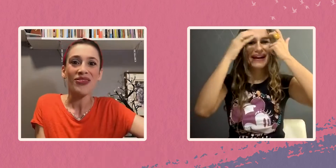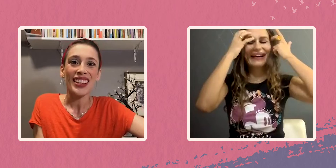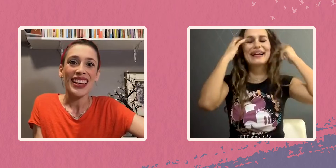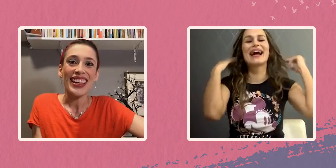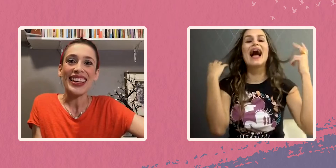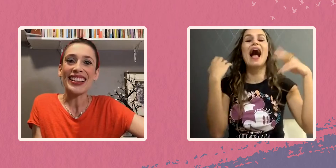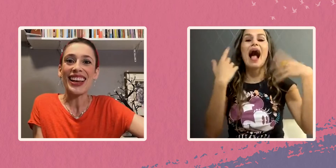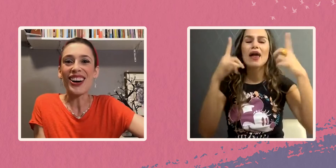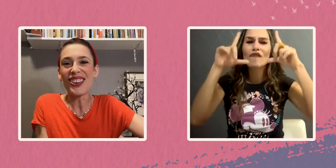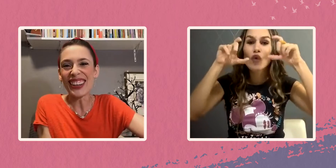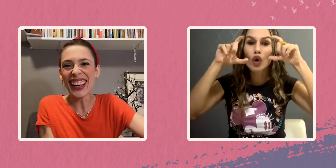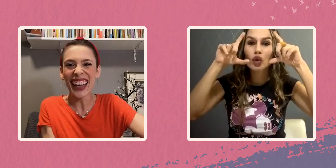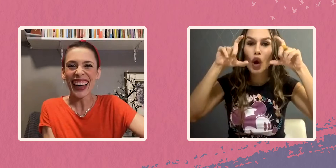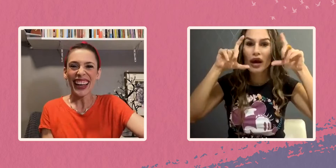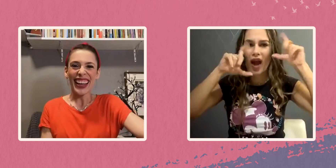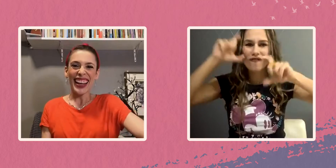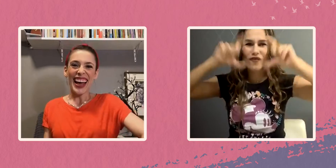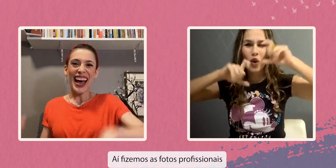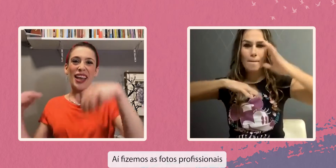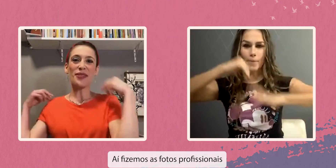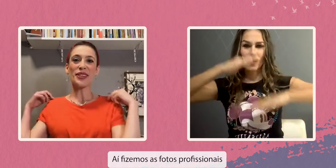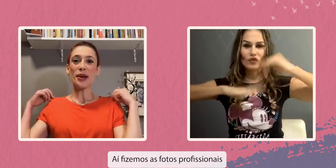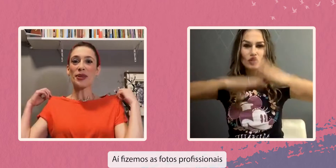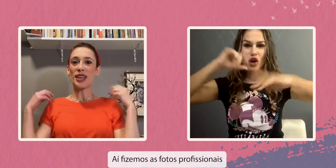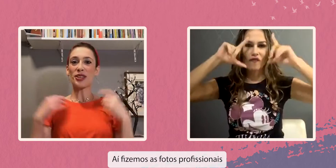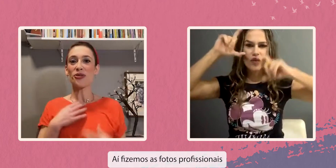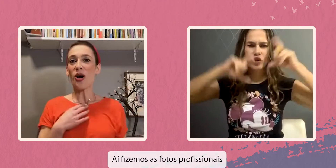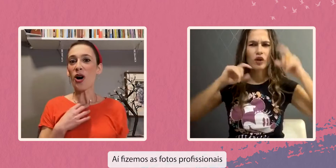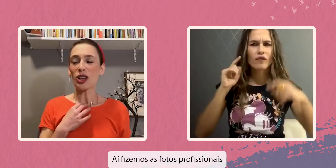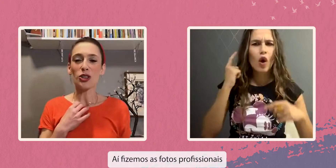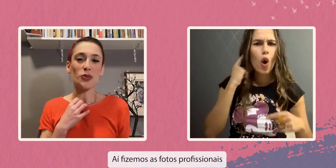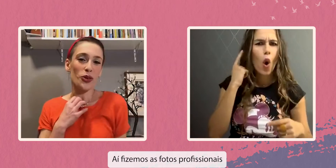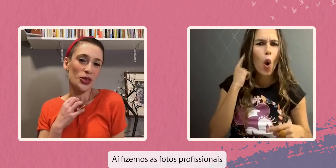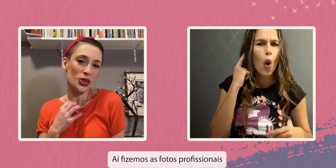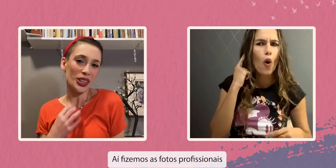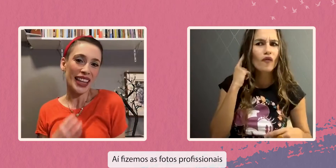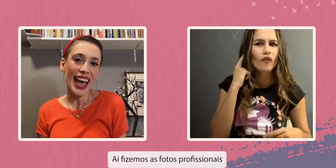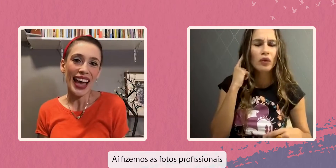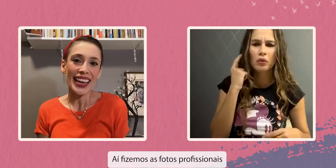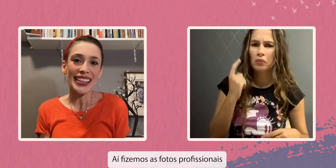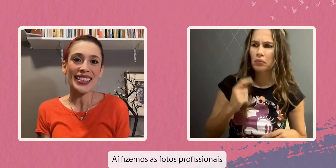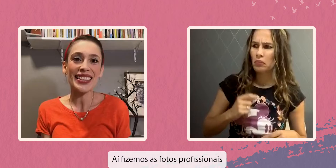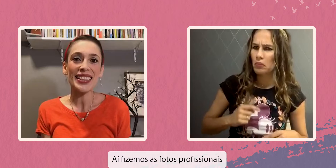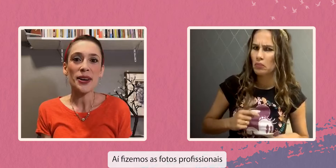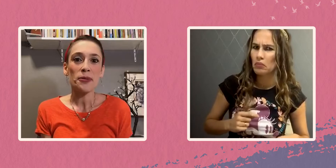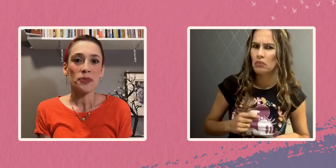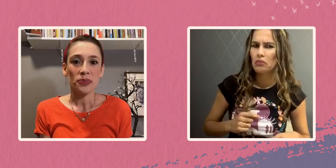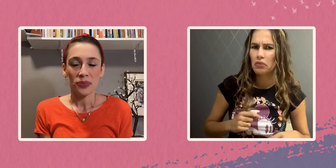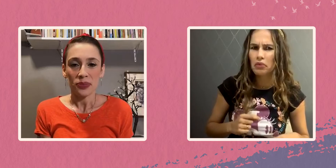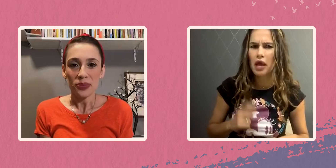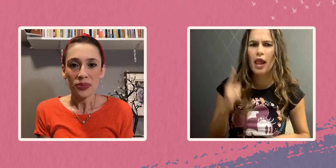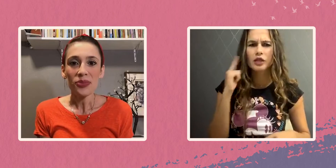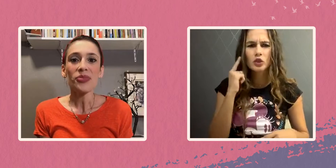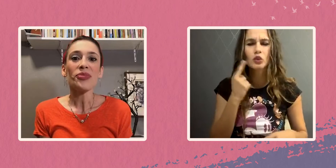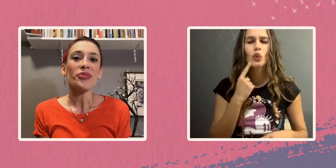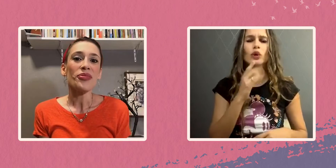mim. Então, aí fizemos as fotos profissionais.